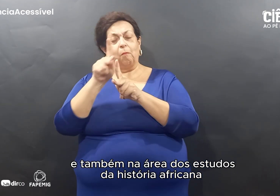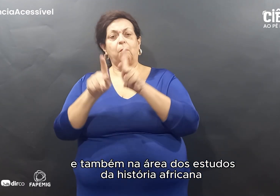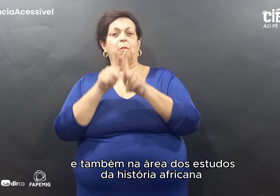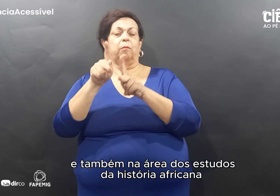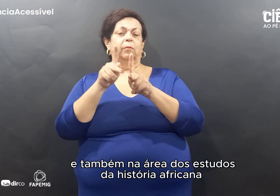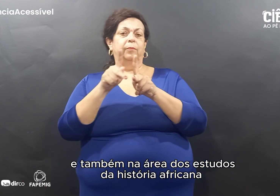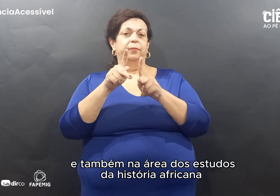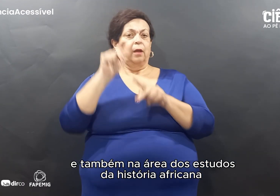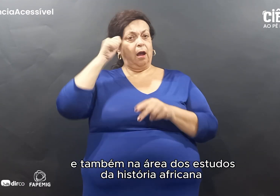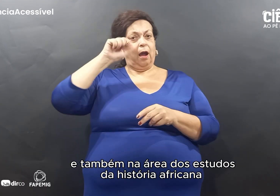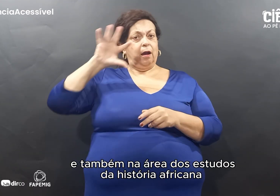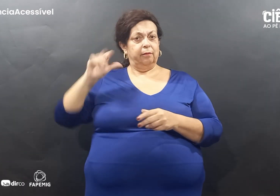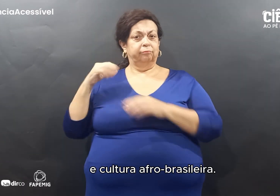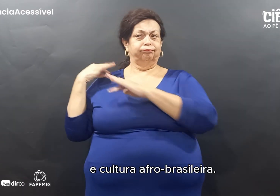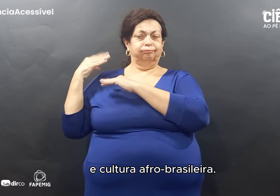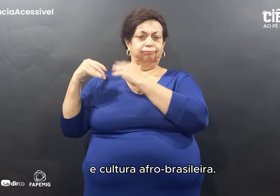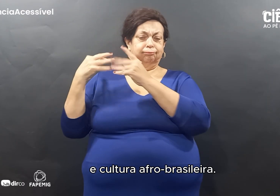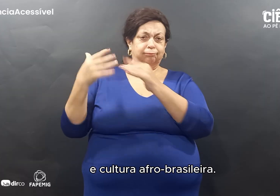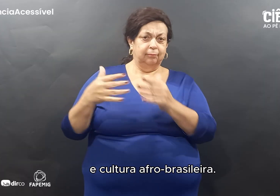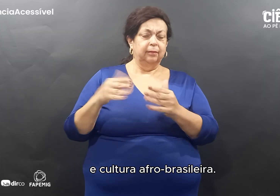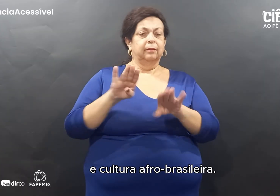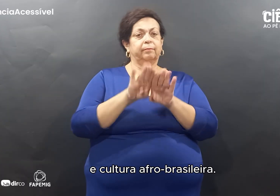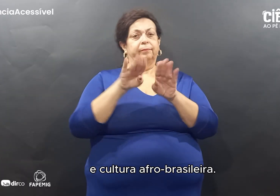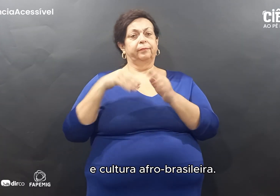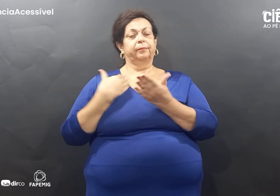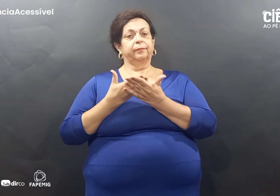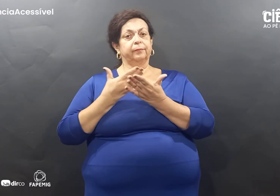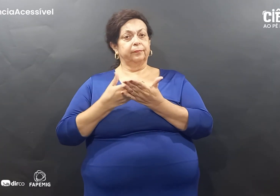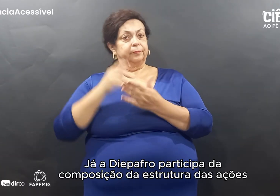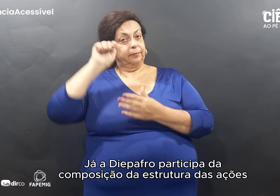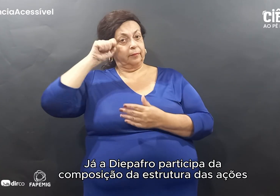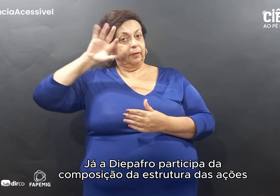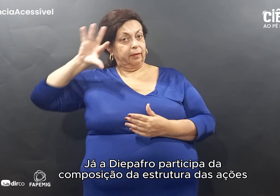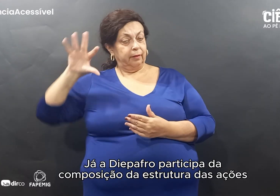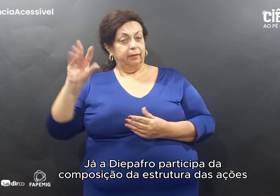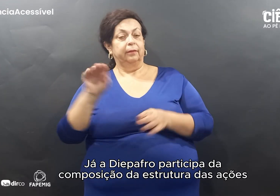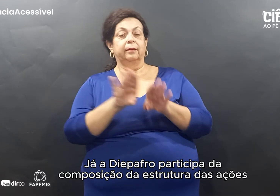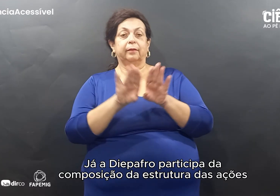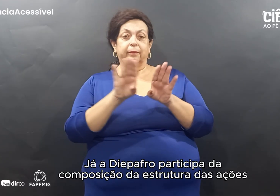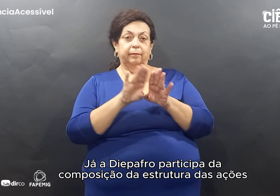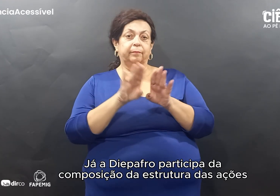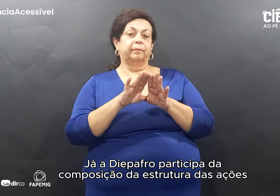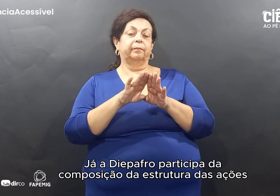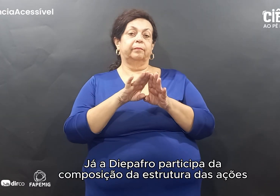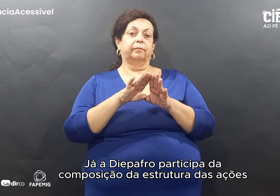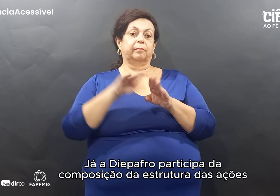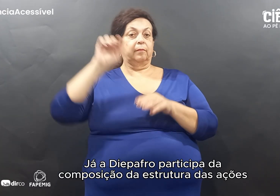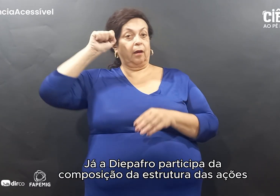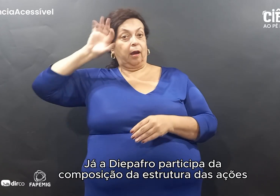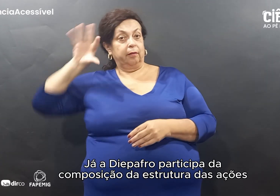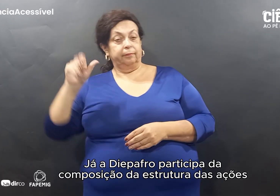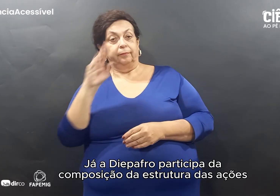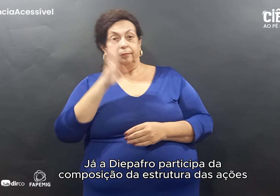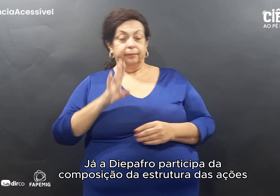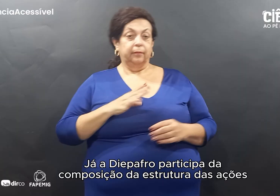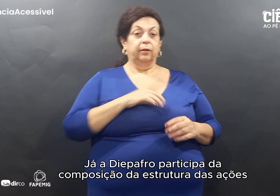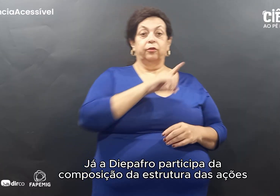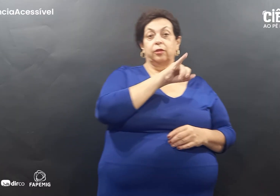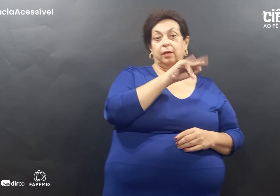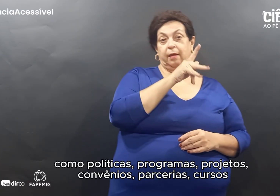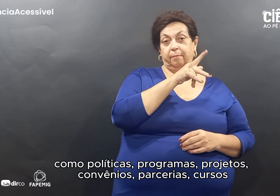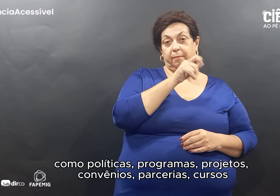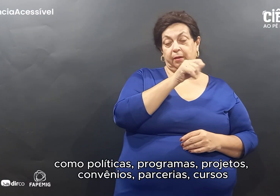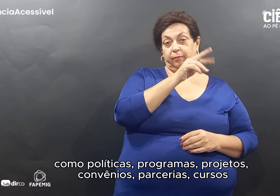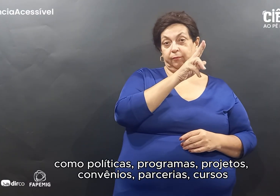dos estudos da história africana e cultura afro-brasileira. Já a DIEPAFRO participa da composição da estrutura das